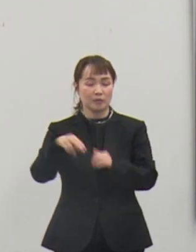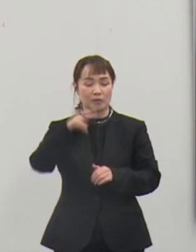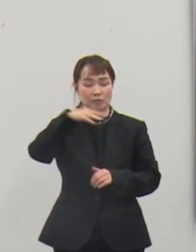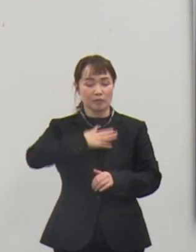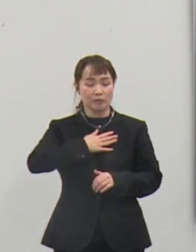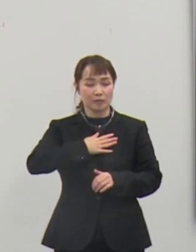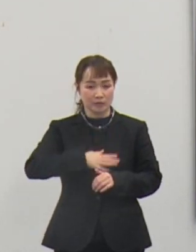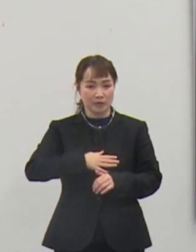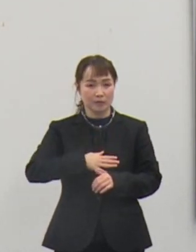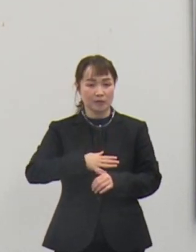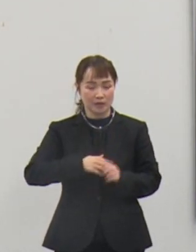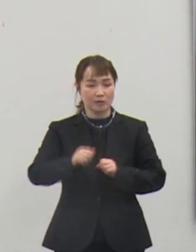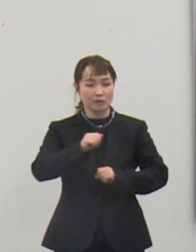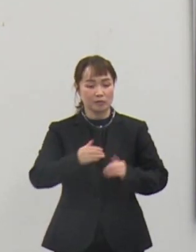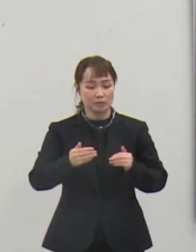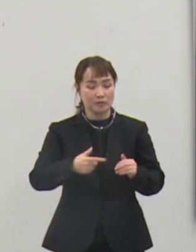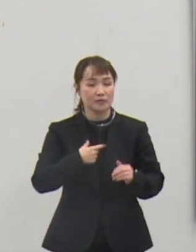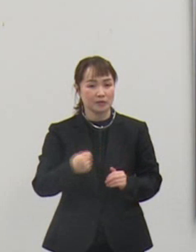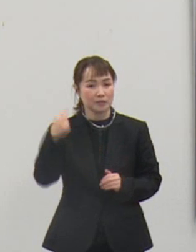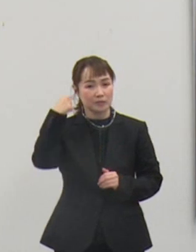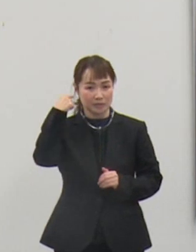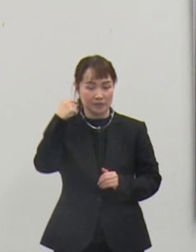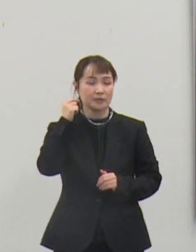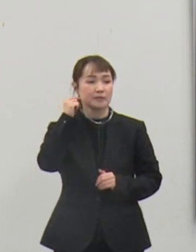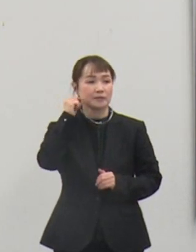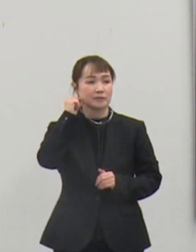に向けて取り組みを進めていきたいというふうに思っ